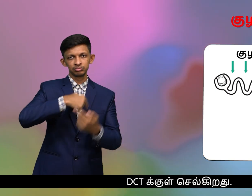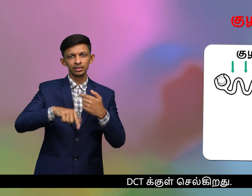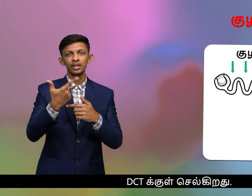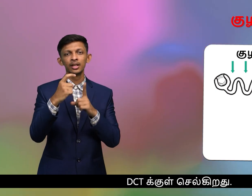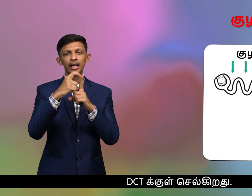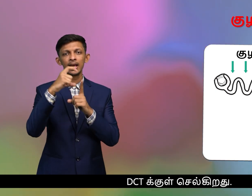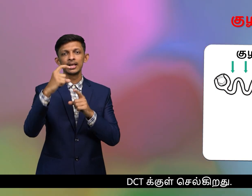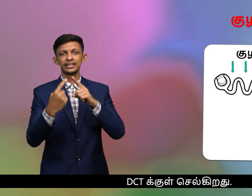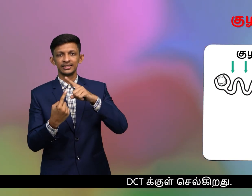செல்கிறது.